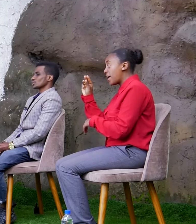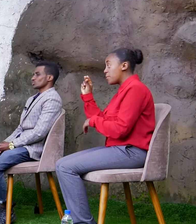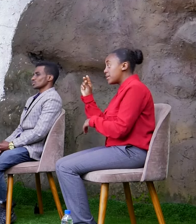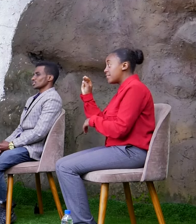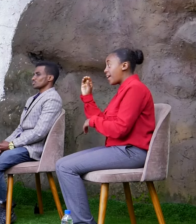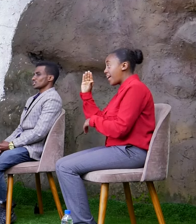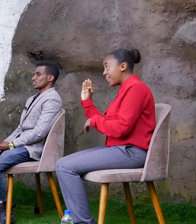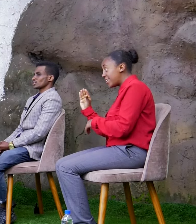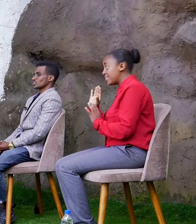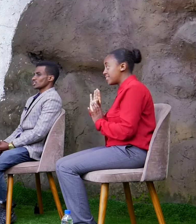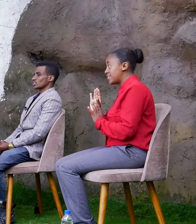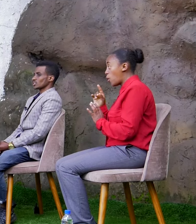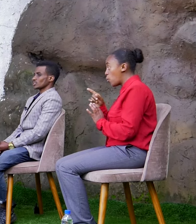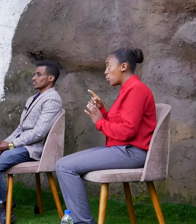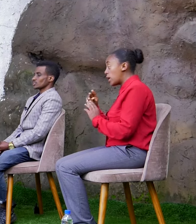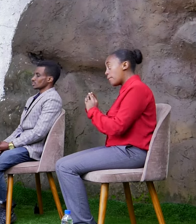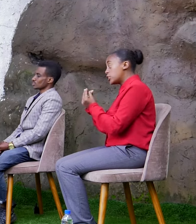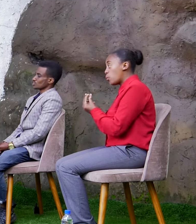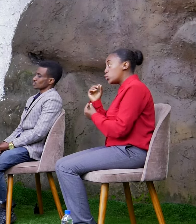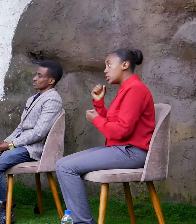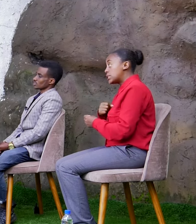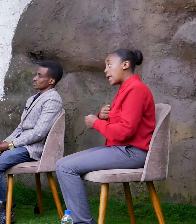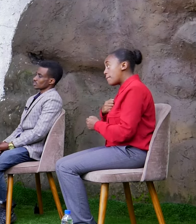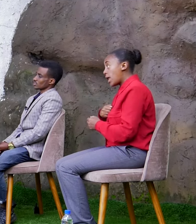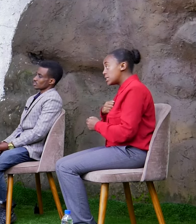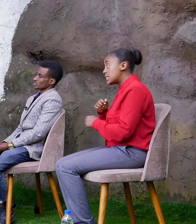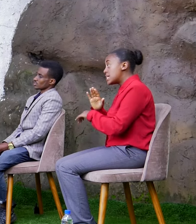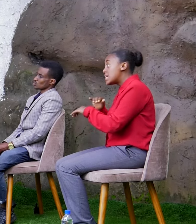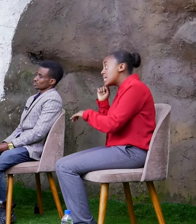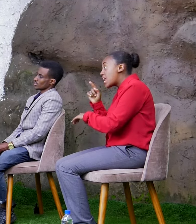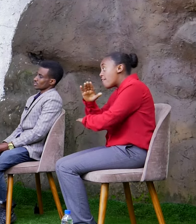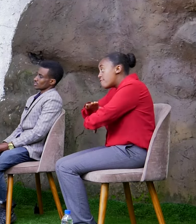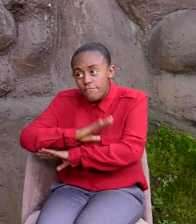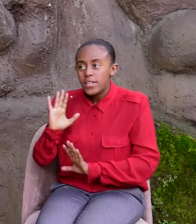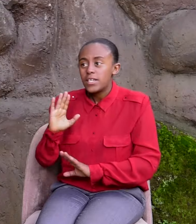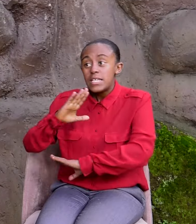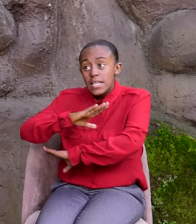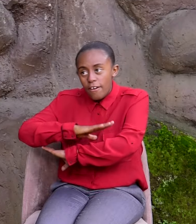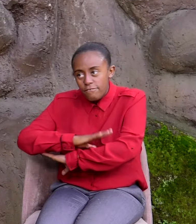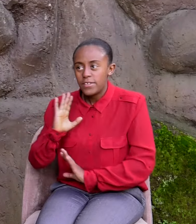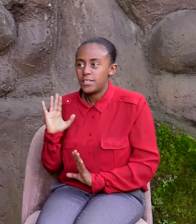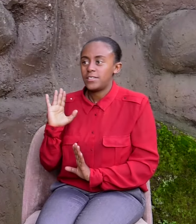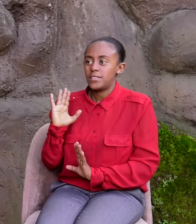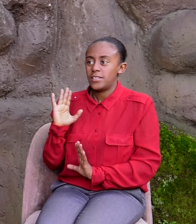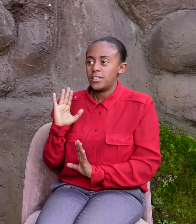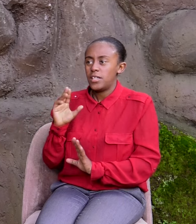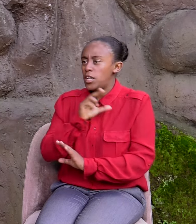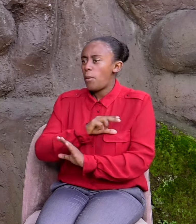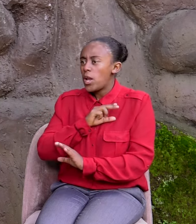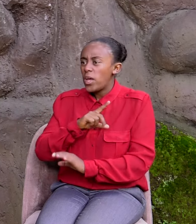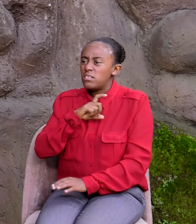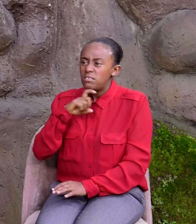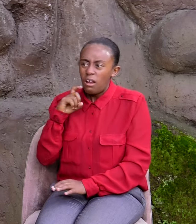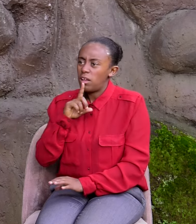ግን ለቤተሰቦች ስለምናዝን ረፍ የሚል መልእክት ደርሶኛል። እና የሱ መልእክት አጸፋ። እኔ በባህሪዬ ደረቅ